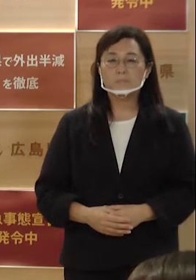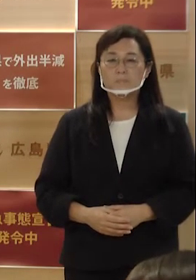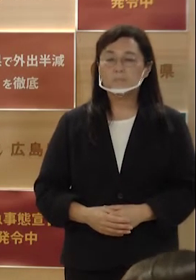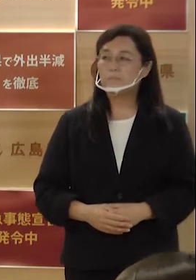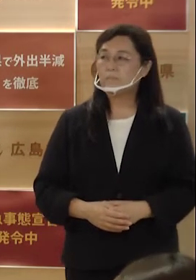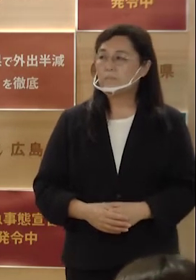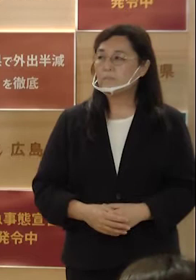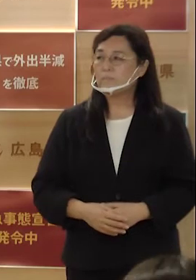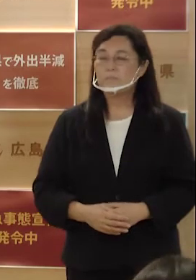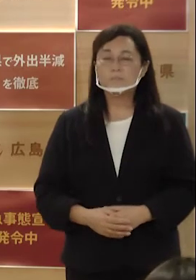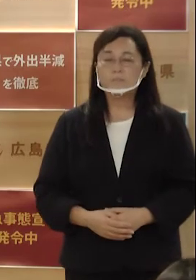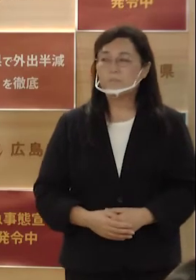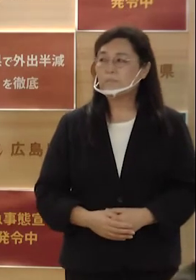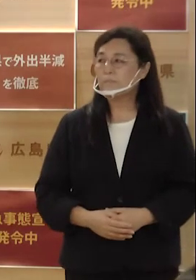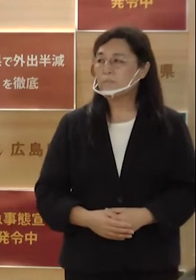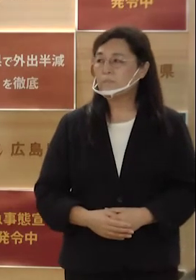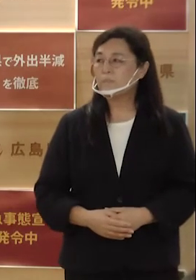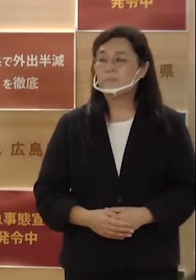あ、じゃあ中国新聞。